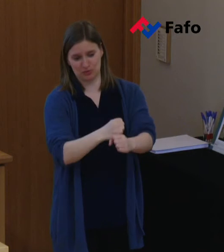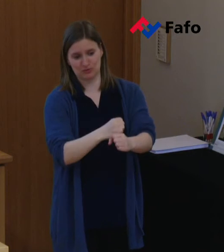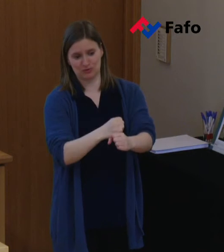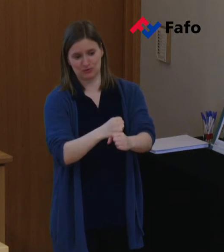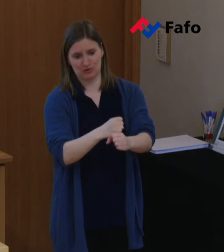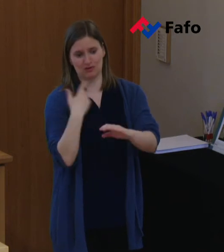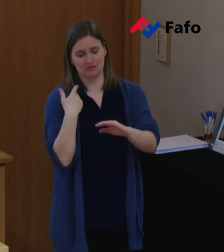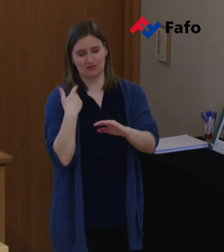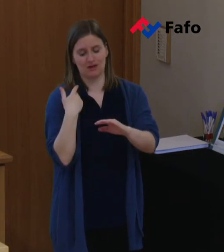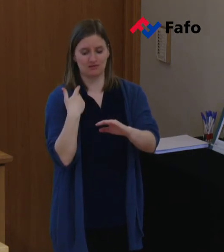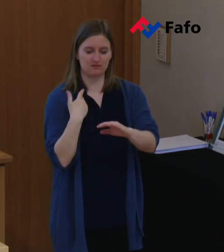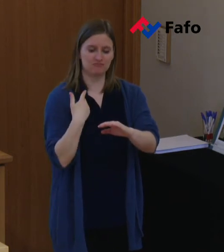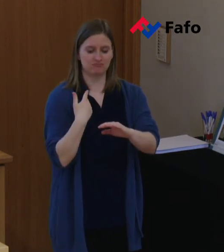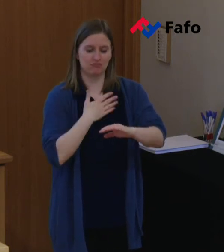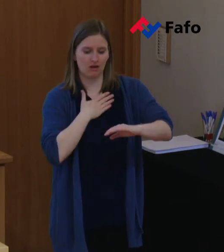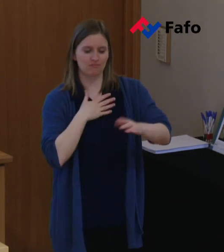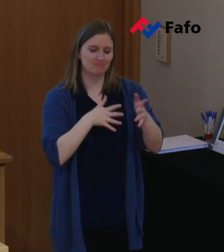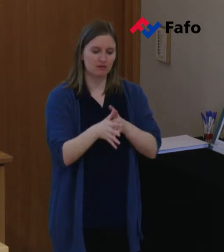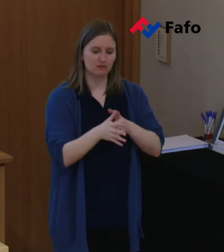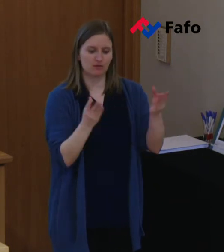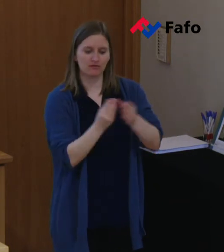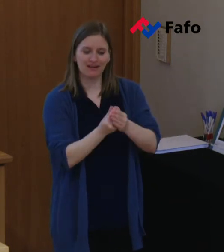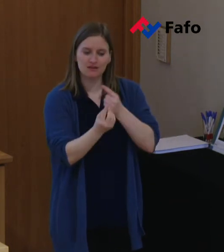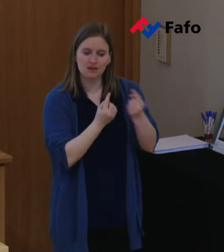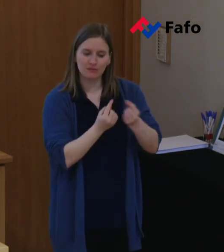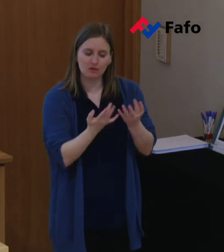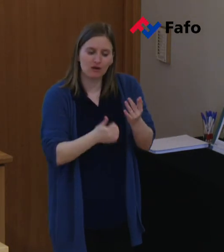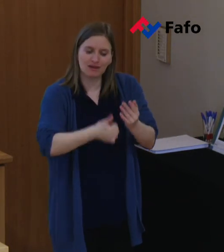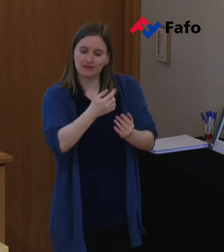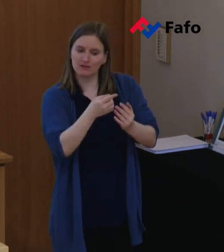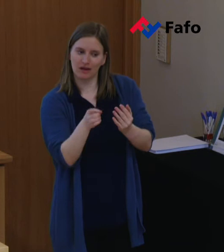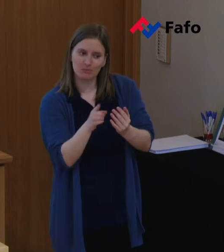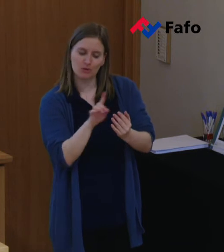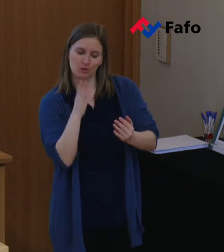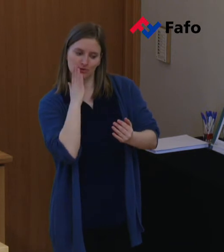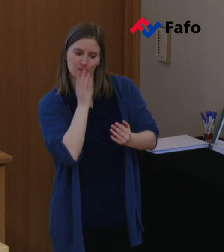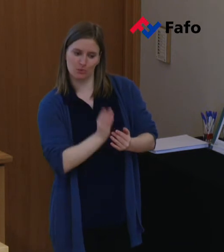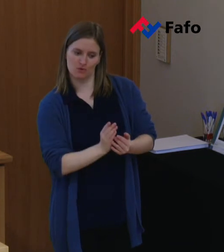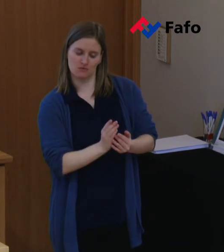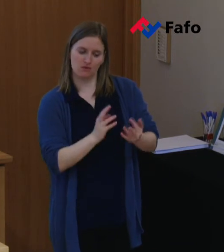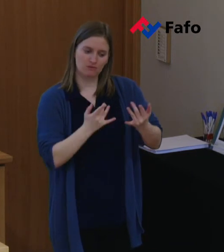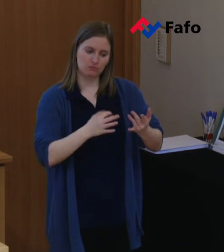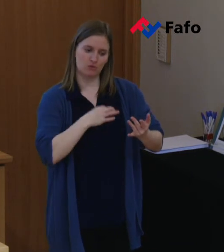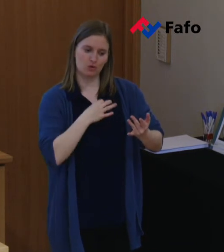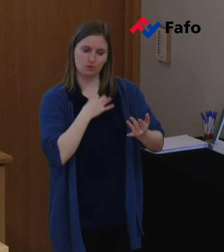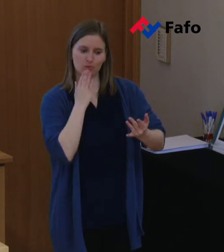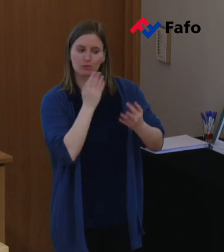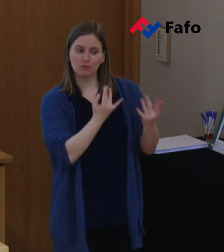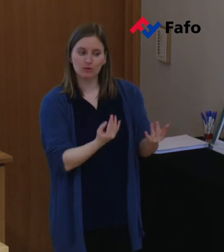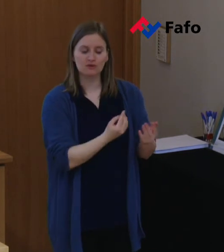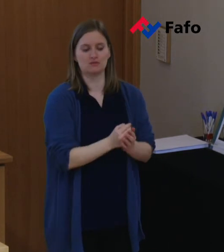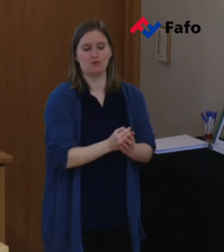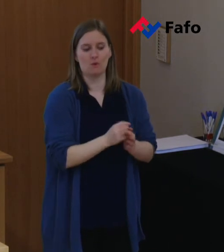har vært en felles samtale om hva som viktig for de når de skal bo, hvor de ønsker å bo, og hva